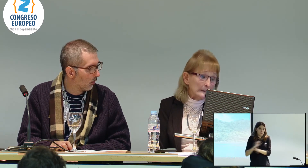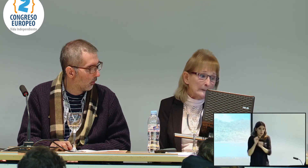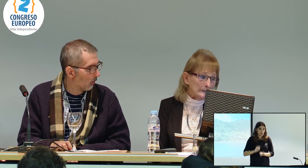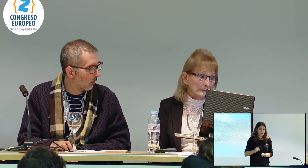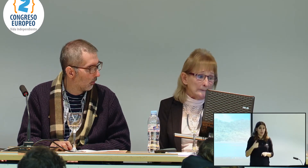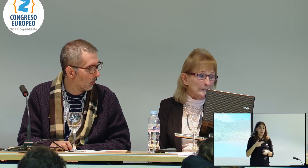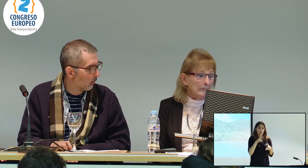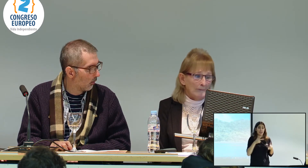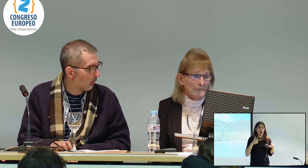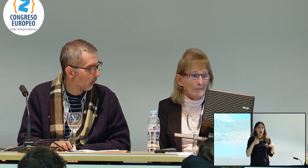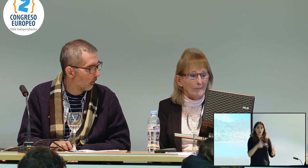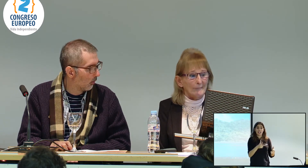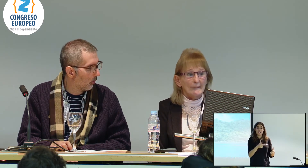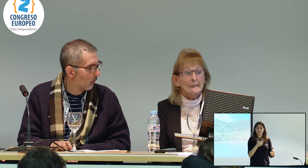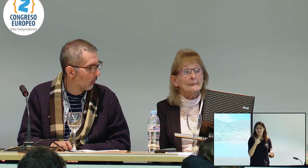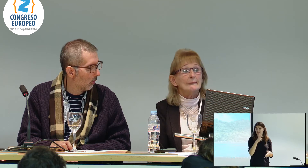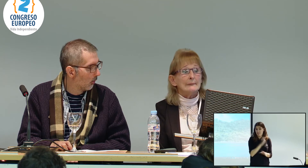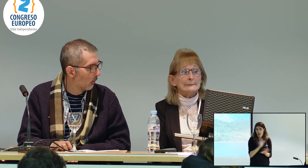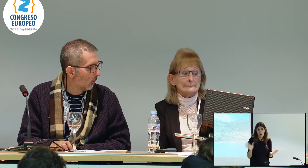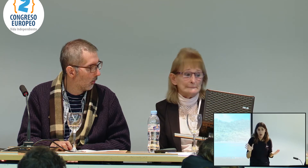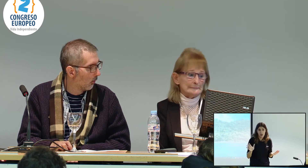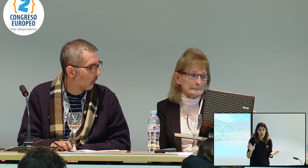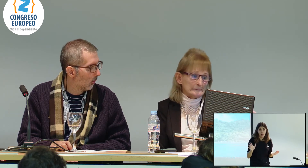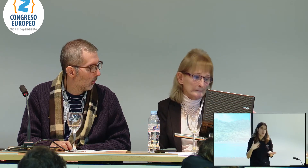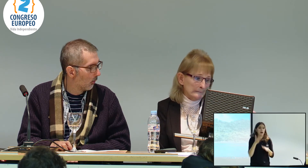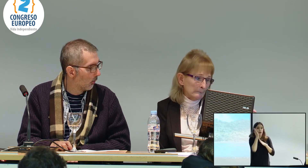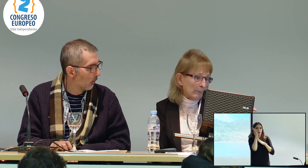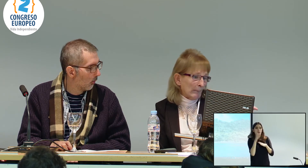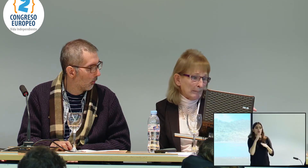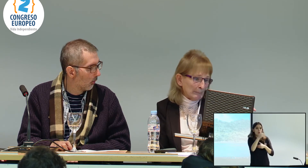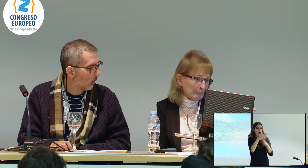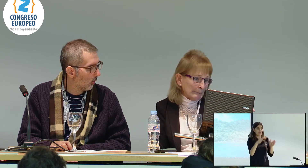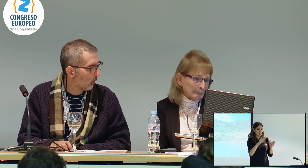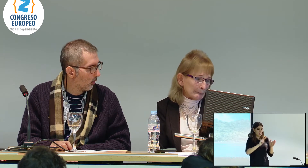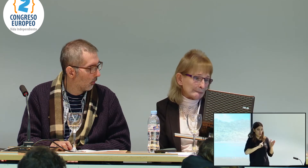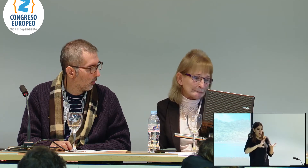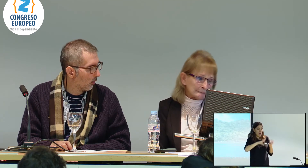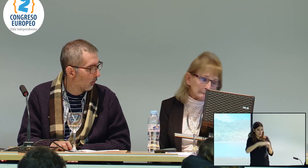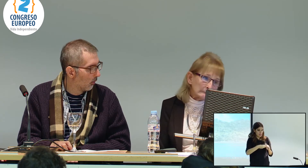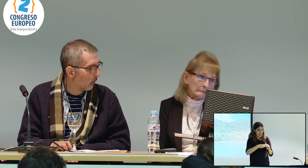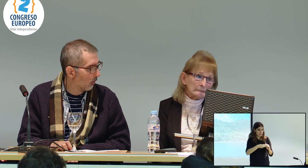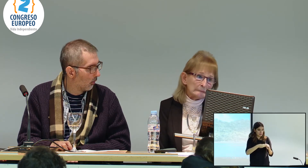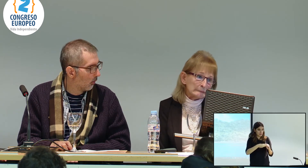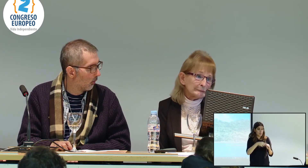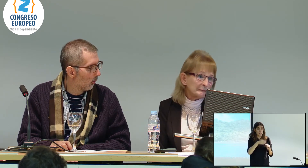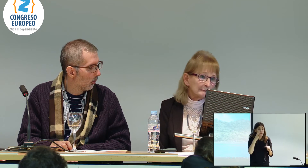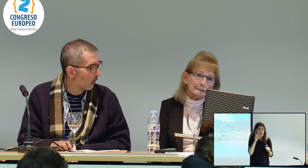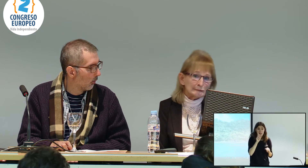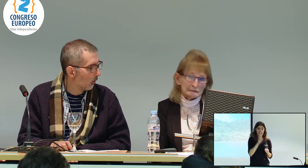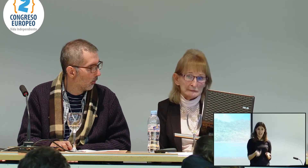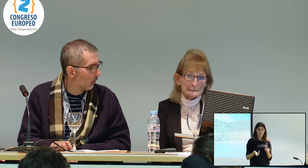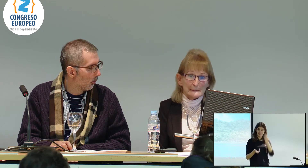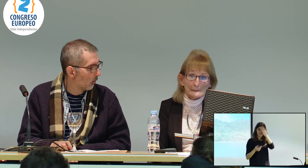siguen siendo, fatales. Casi todos ofrecían habitaciones adaptadas, pero de eso nada.